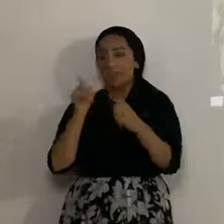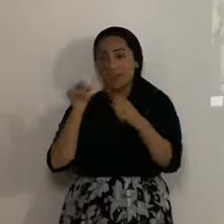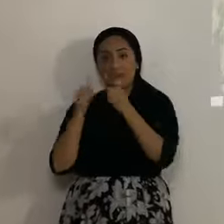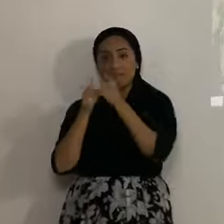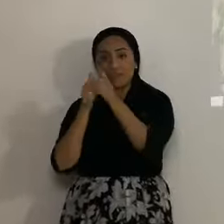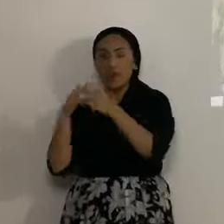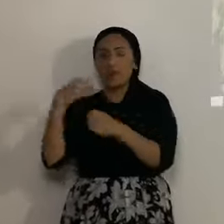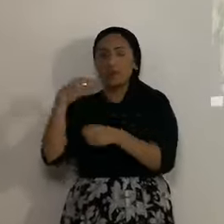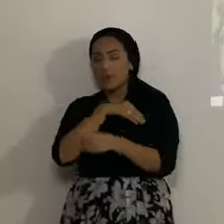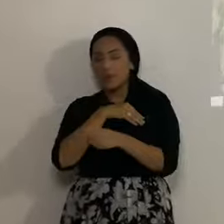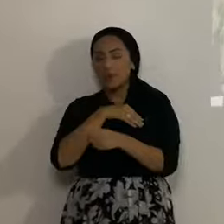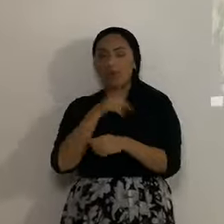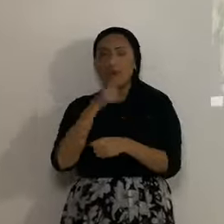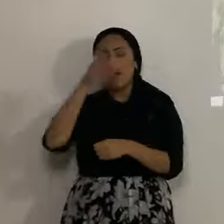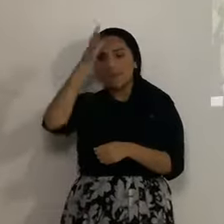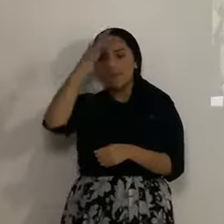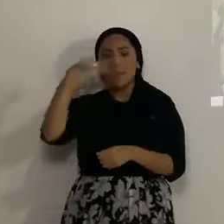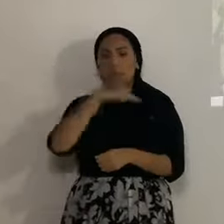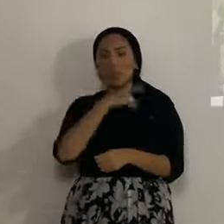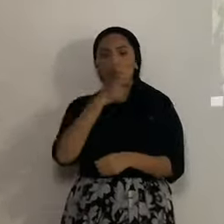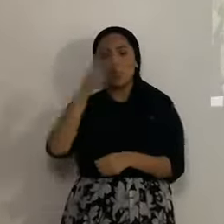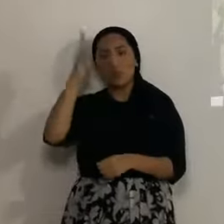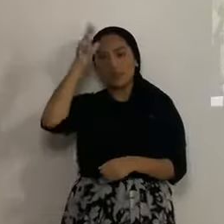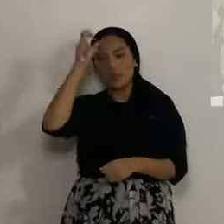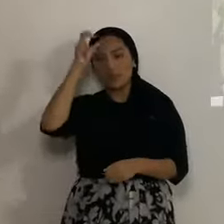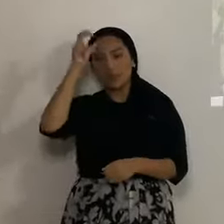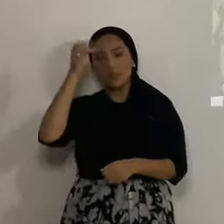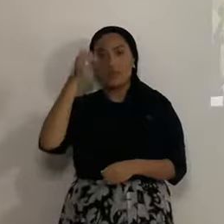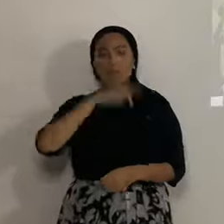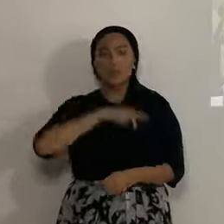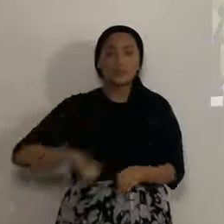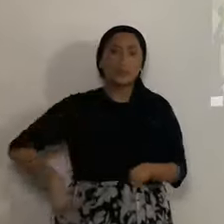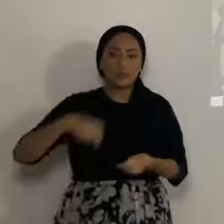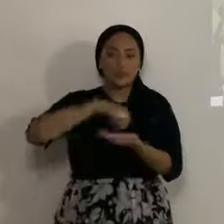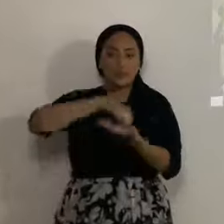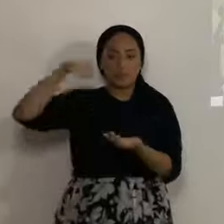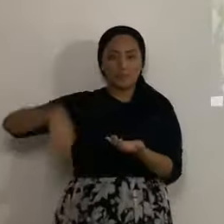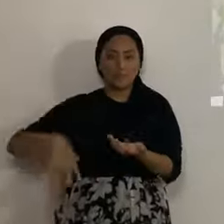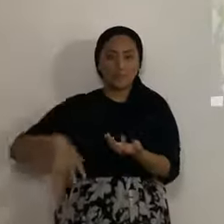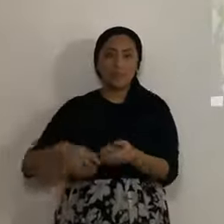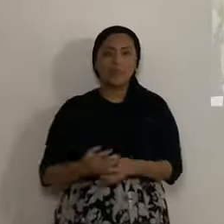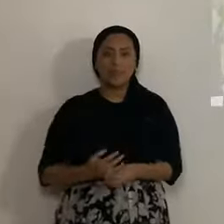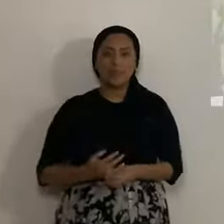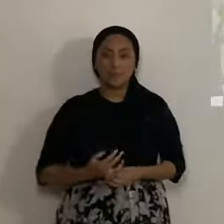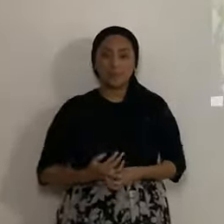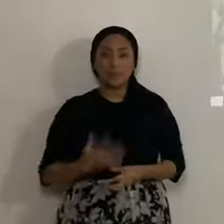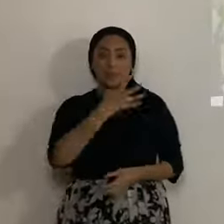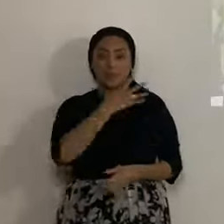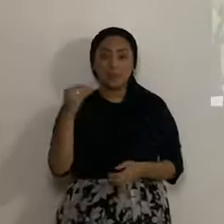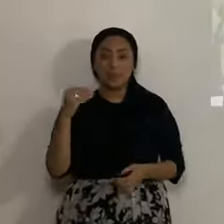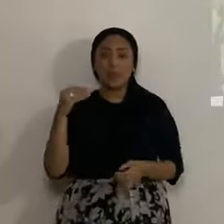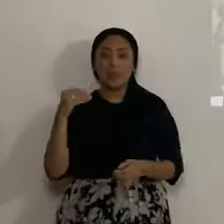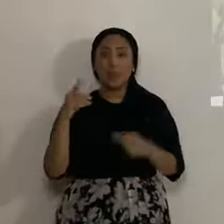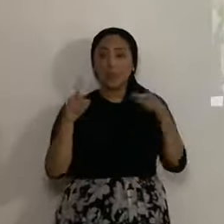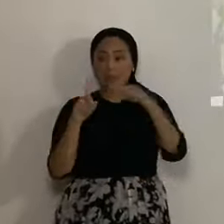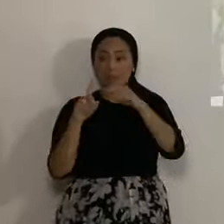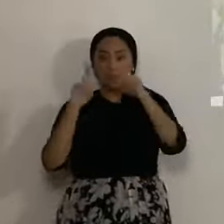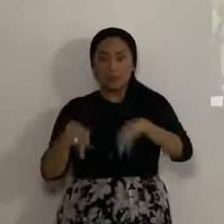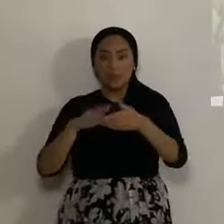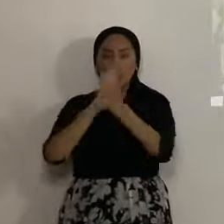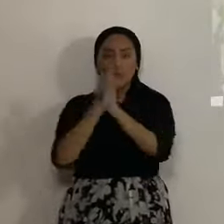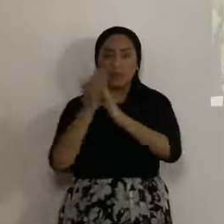es el padre de la mentira, según Yahshua? Exactamente, Hasatán, Yahshua, a se le reprenden todos sus demonios, y entonces, esta persona se vuelve un